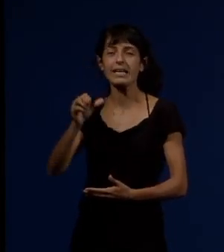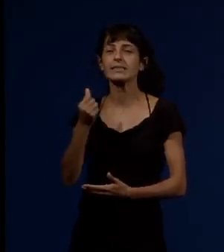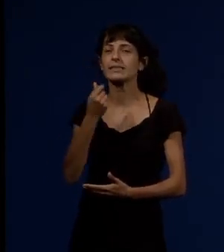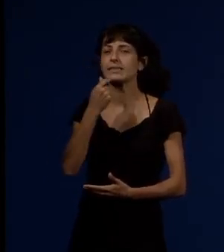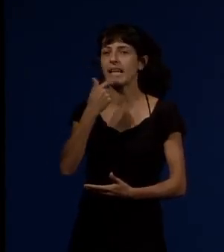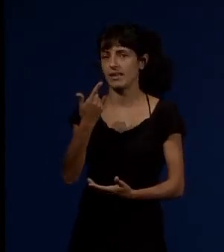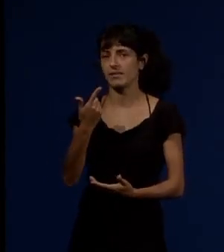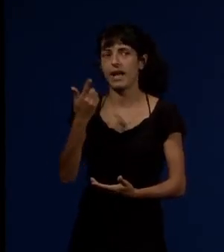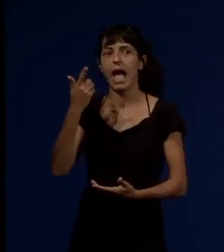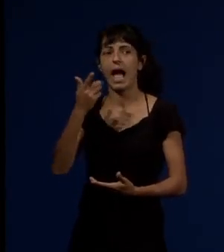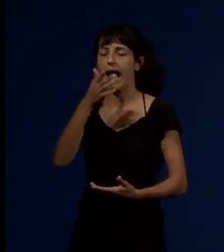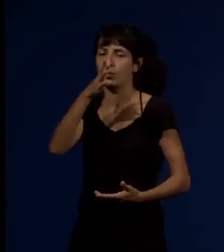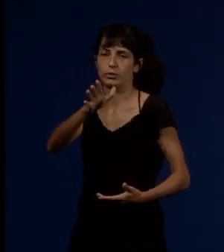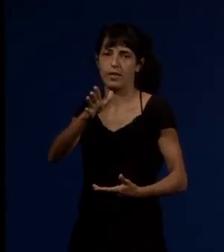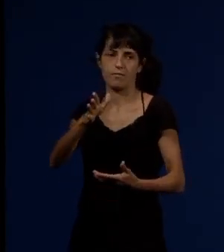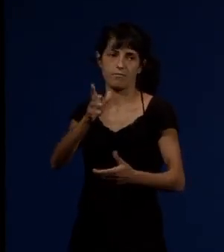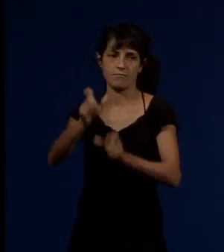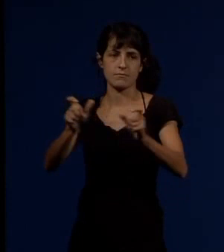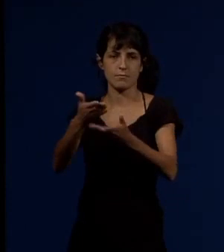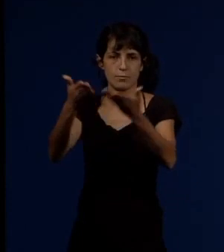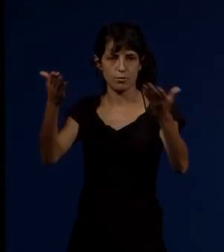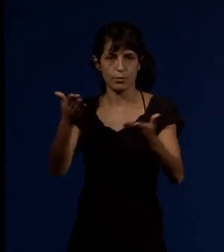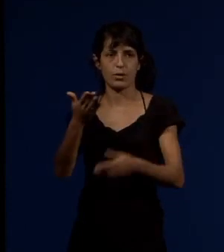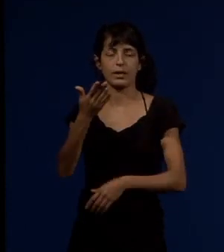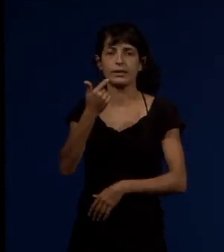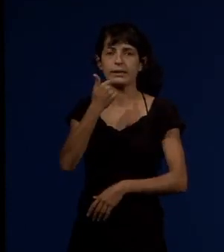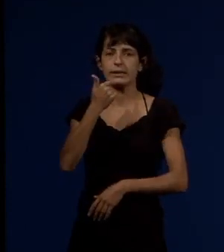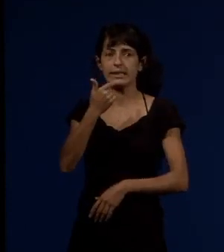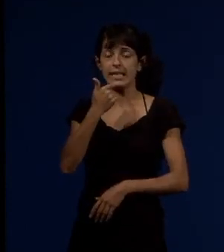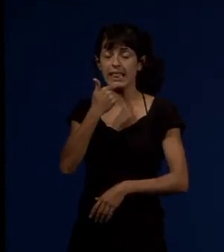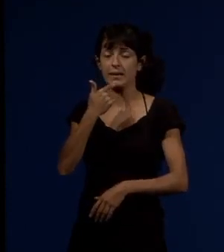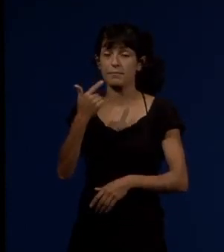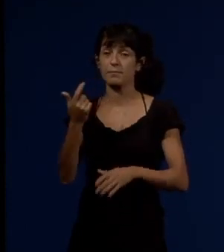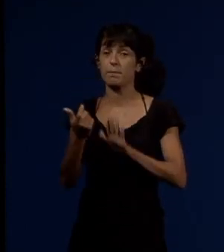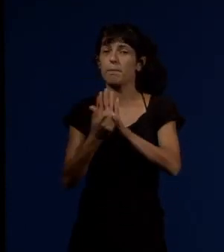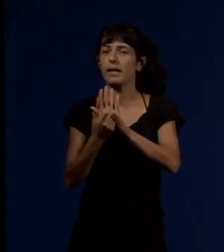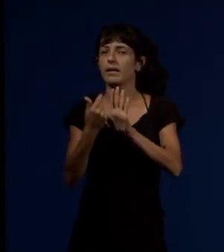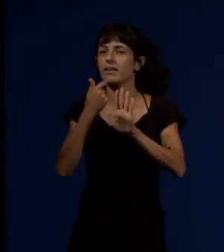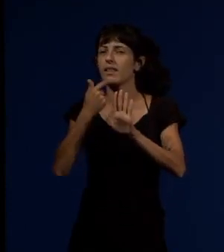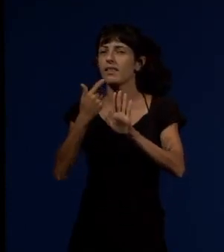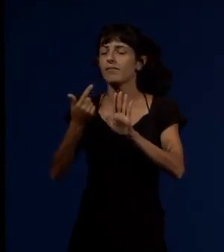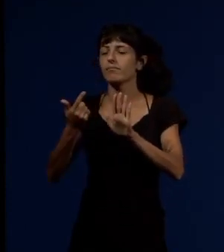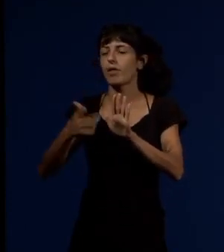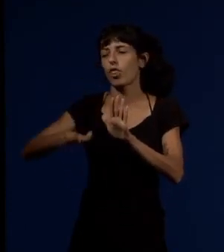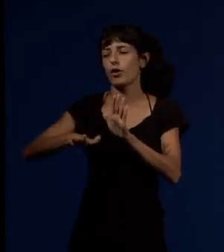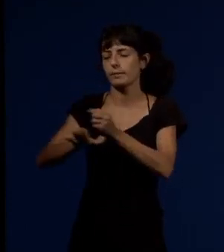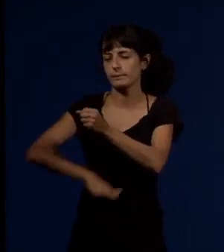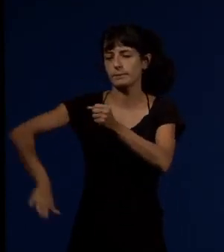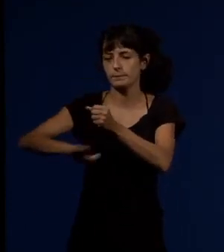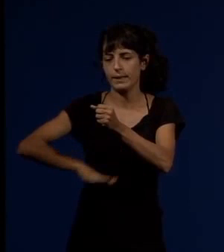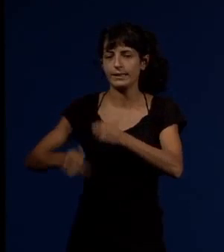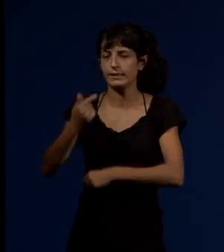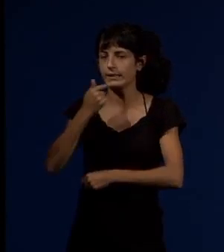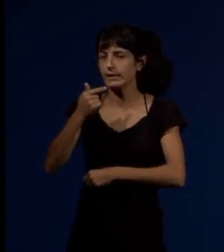popular, hai unha peza relevante que ven xustamente de Galicia. Unha parte sustancial da financiación irregular do